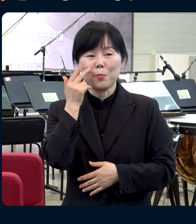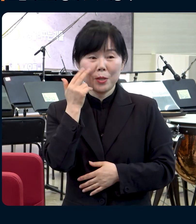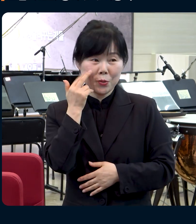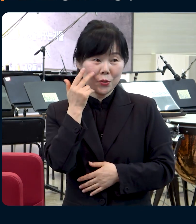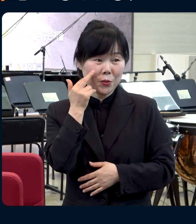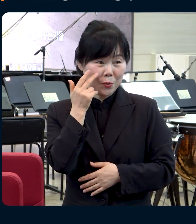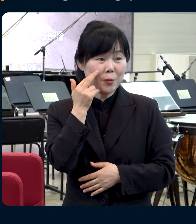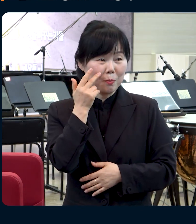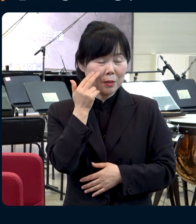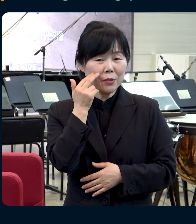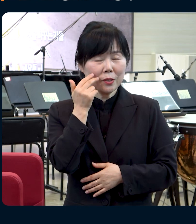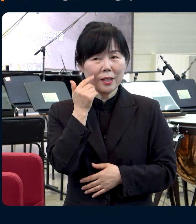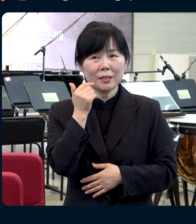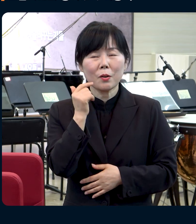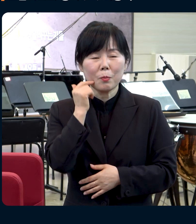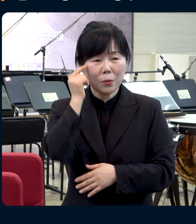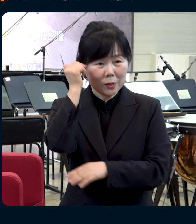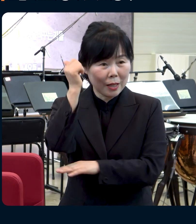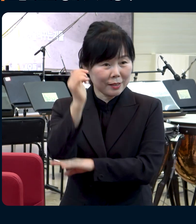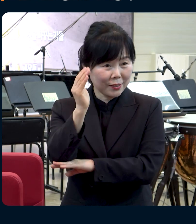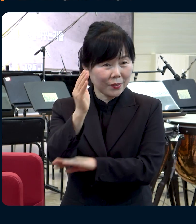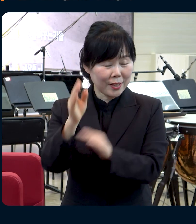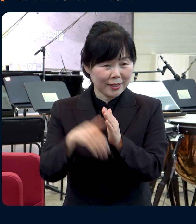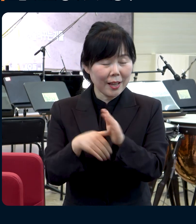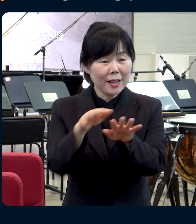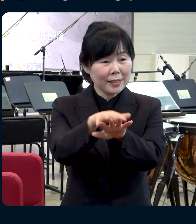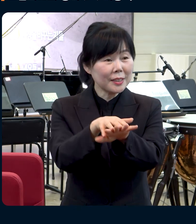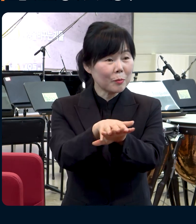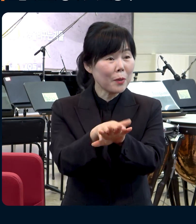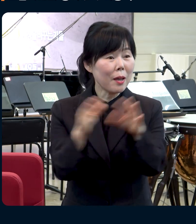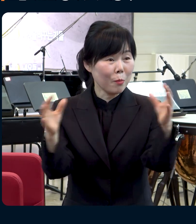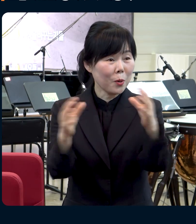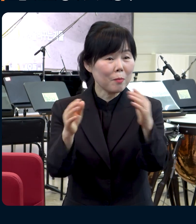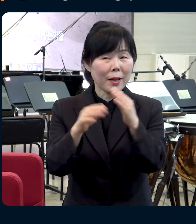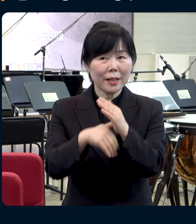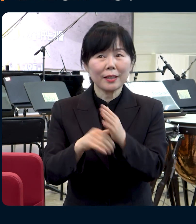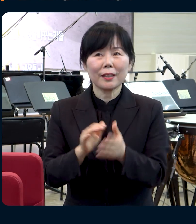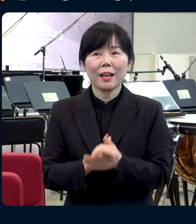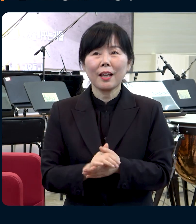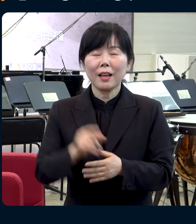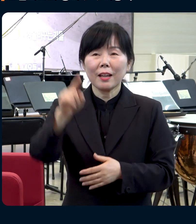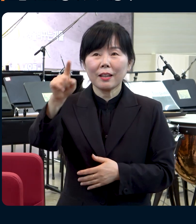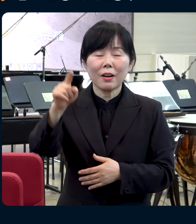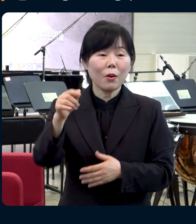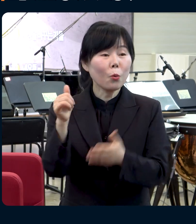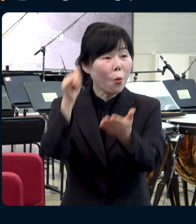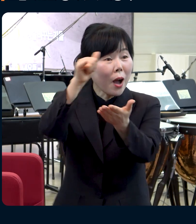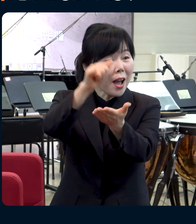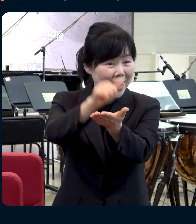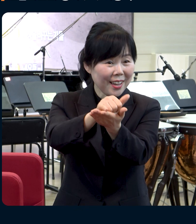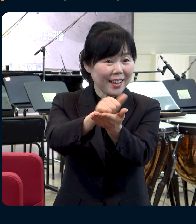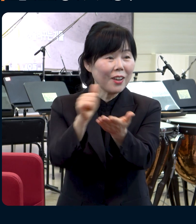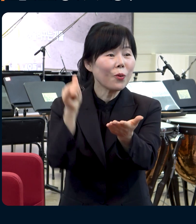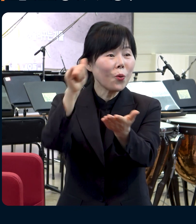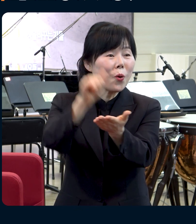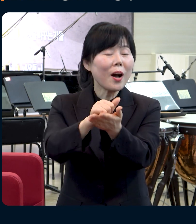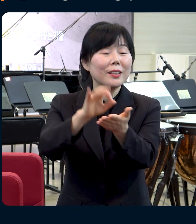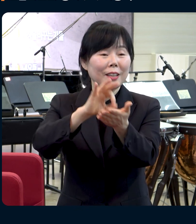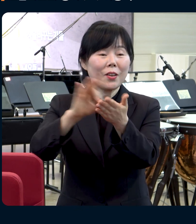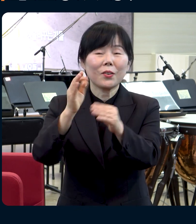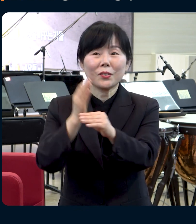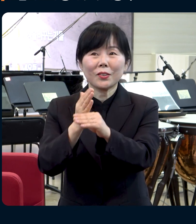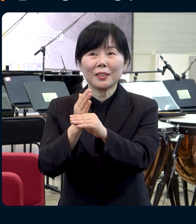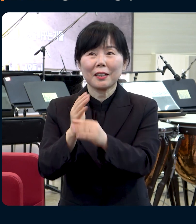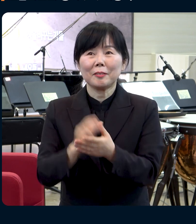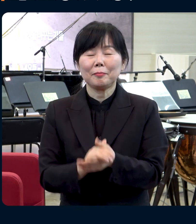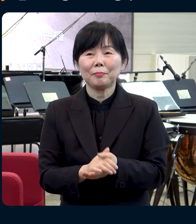가끔 집회나 이제 세미나를 인도하러 가려면은요, 저는 볼티모어에 있는 BWI 공항을 이렇게 이용했습니다. 근데 이곳이 아무래도